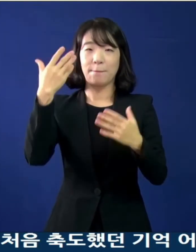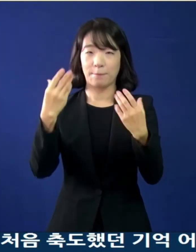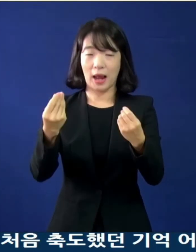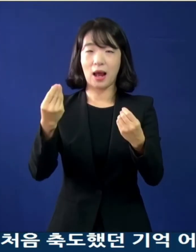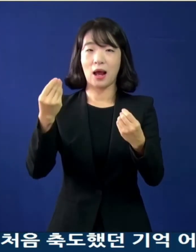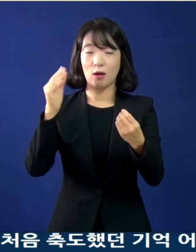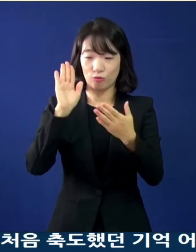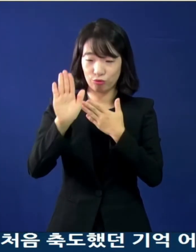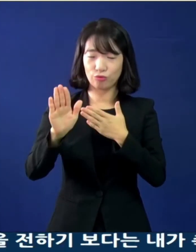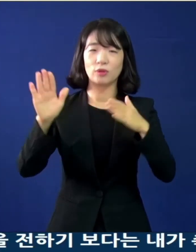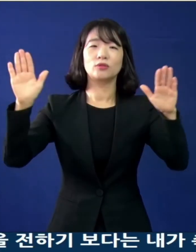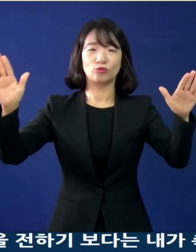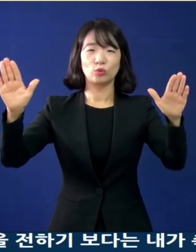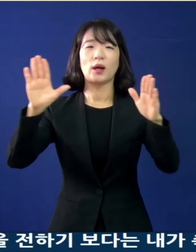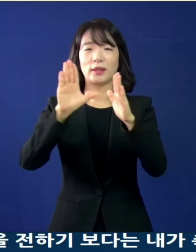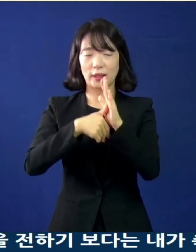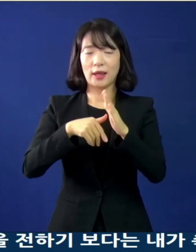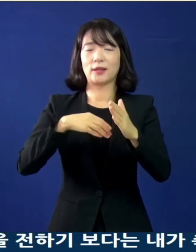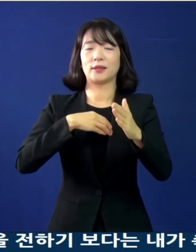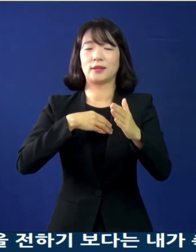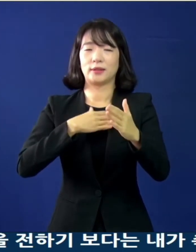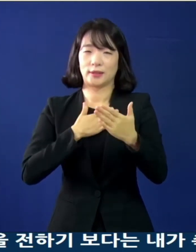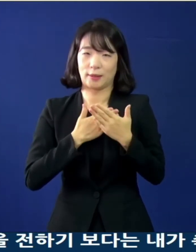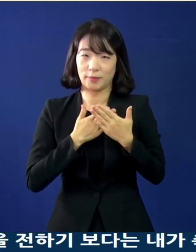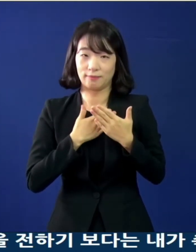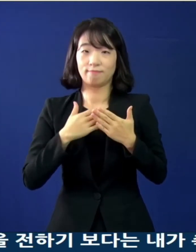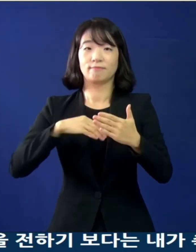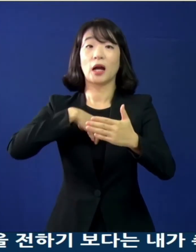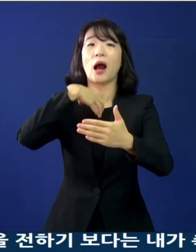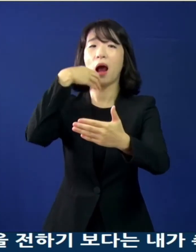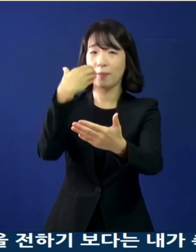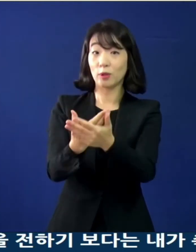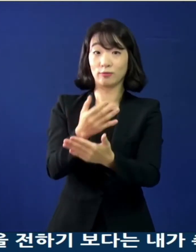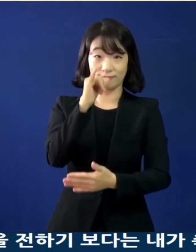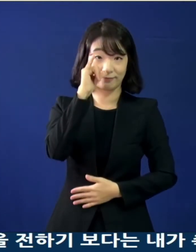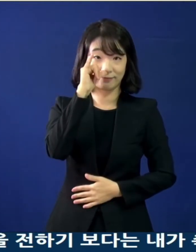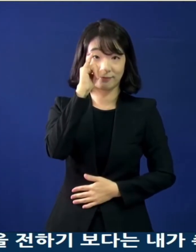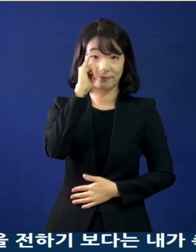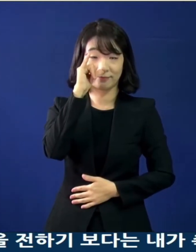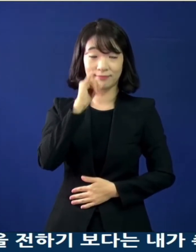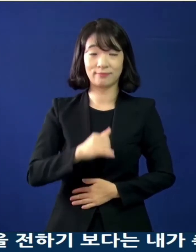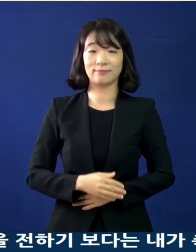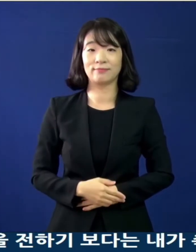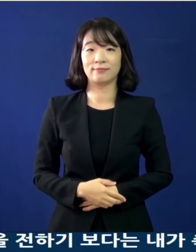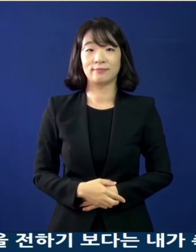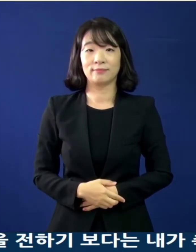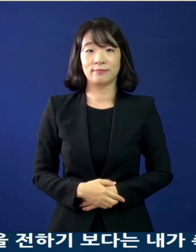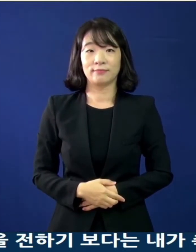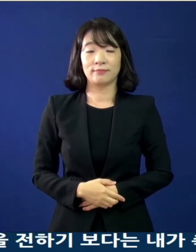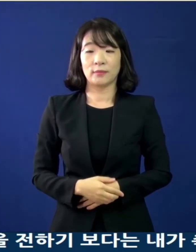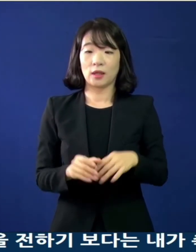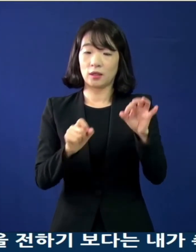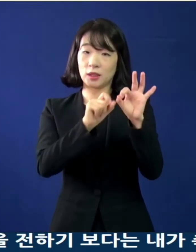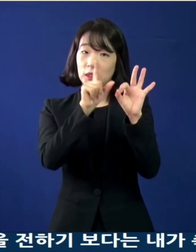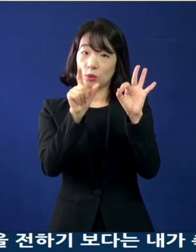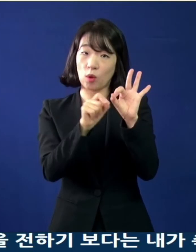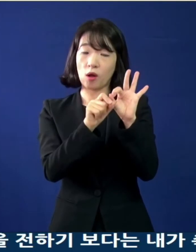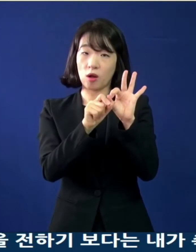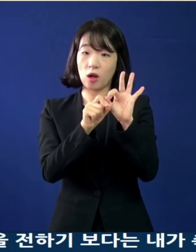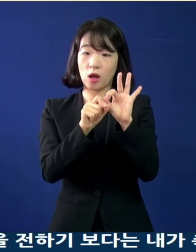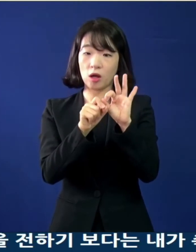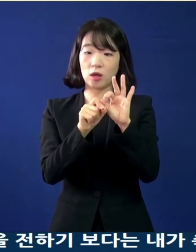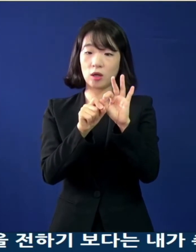마음에 이 감격이 있더라고요. 지난 12월 중순에 제가 위임식을